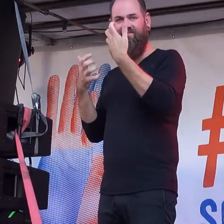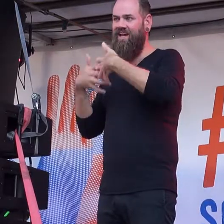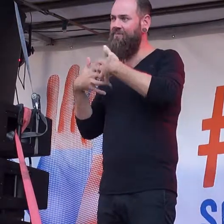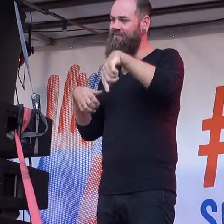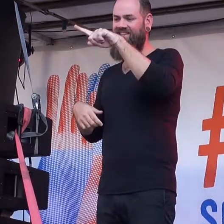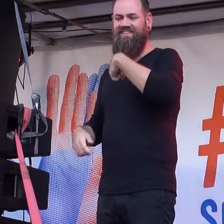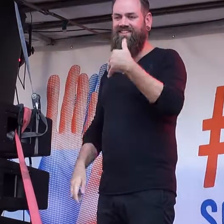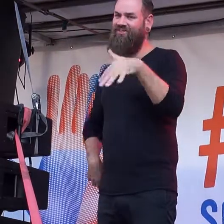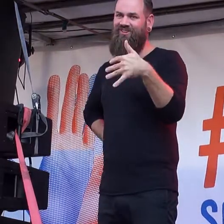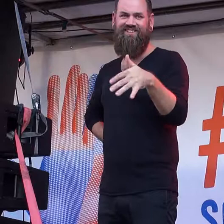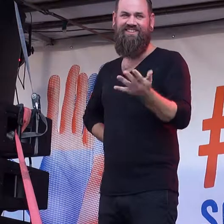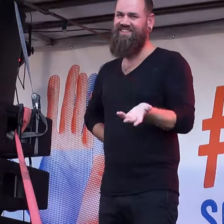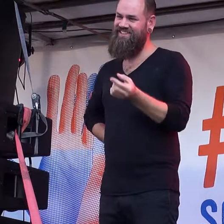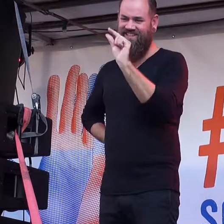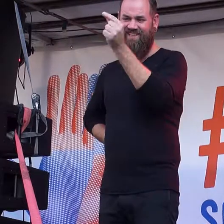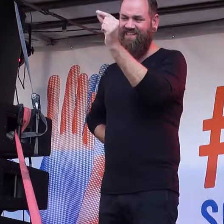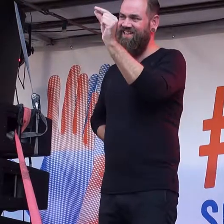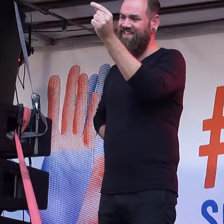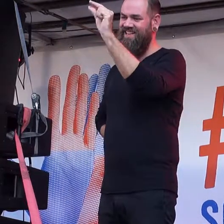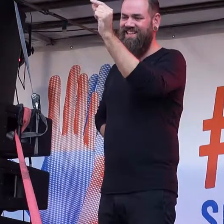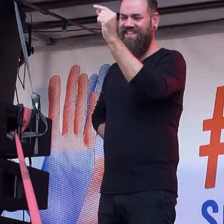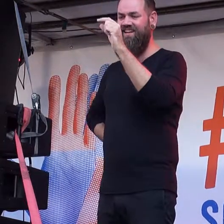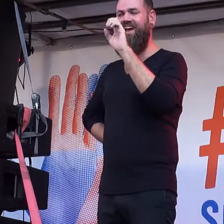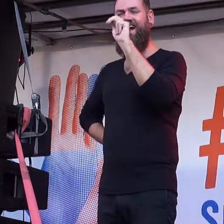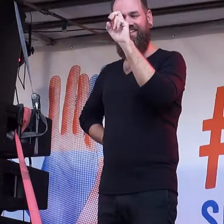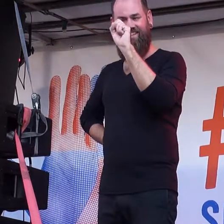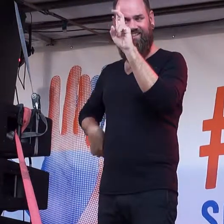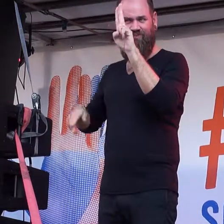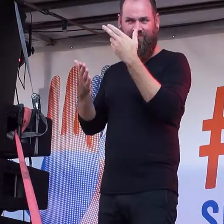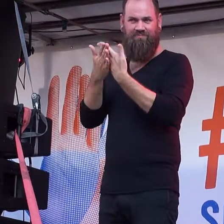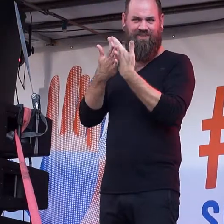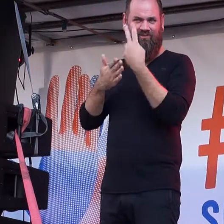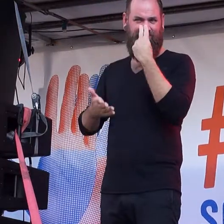stattgefunden hat stichwort nsu und fragt ist